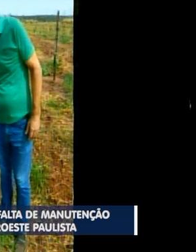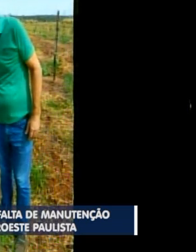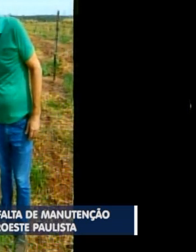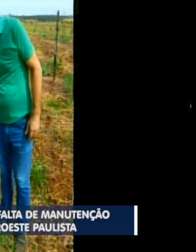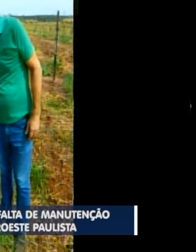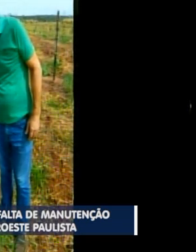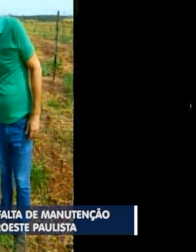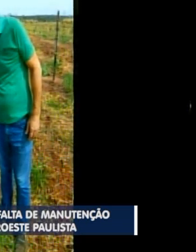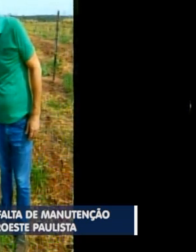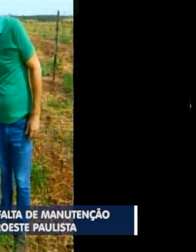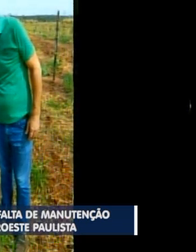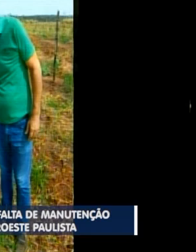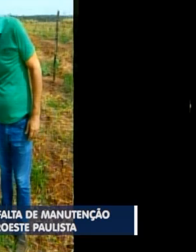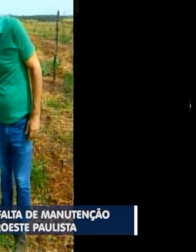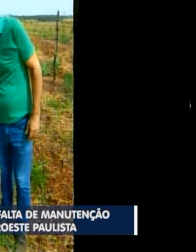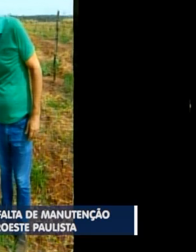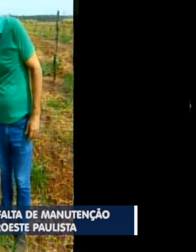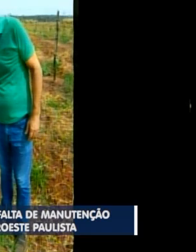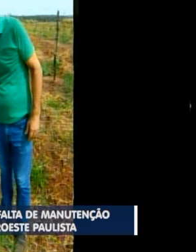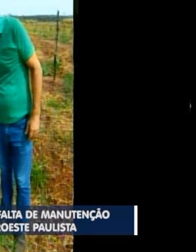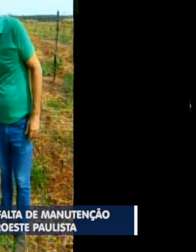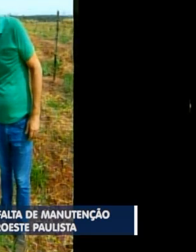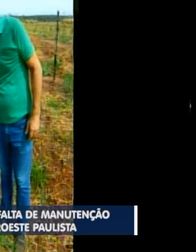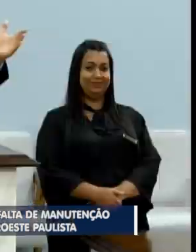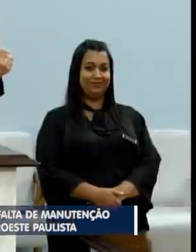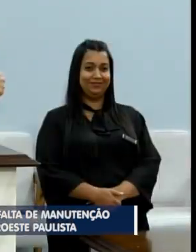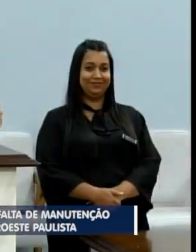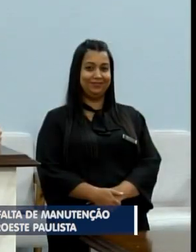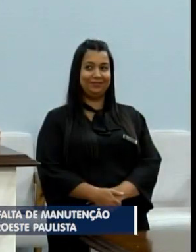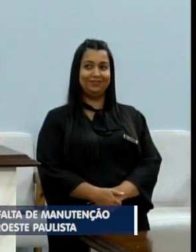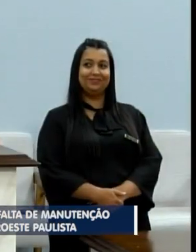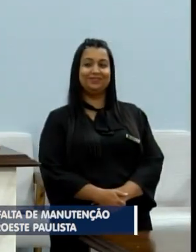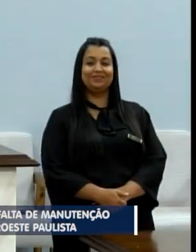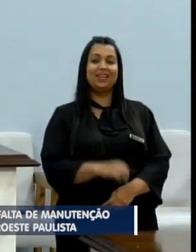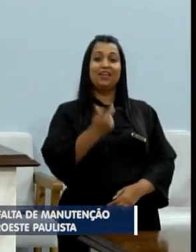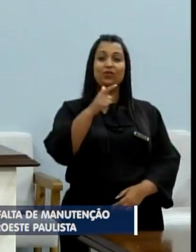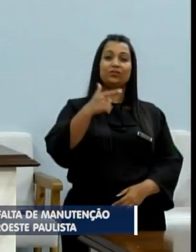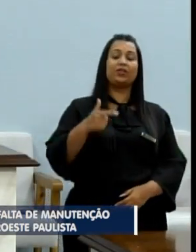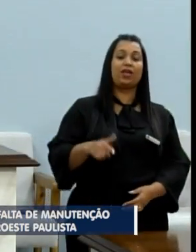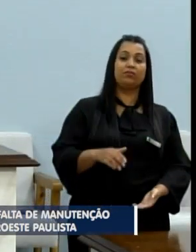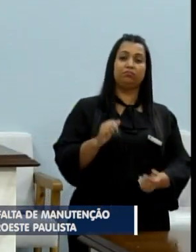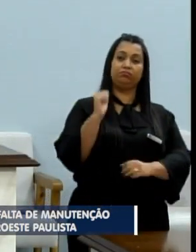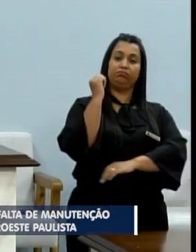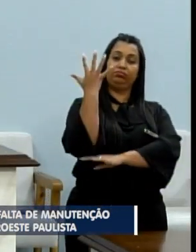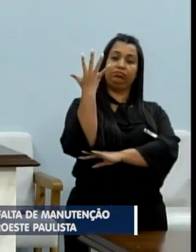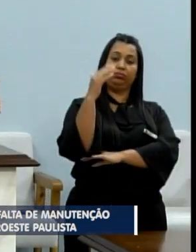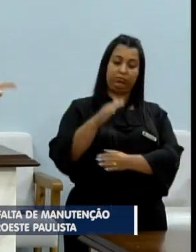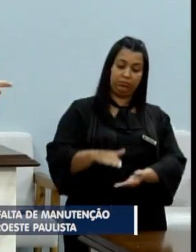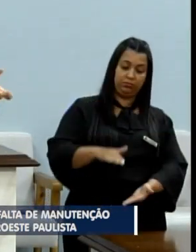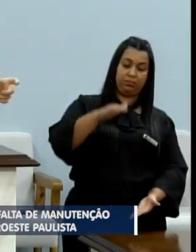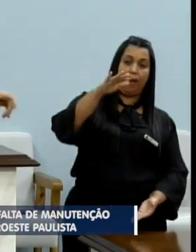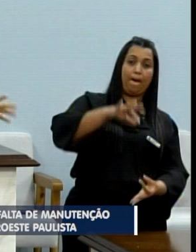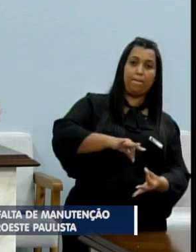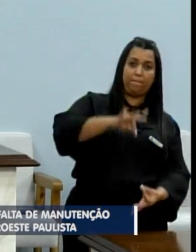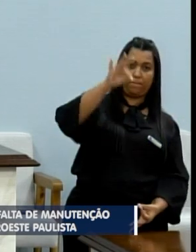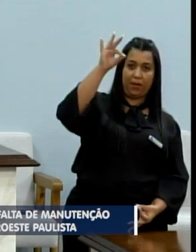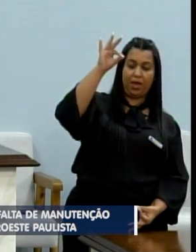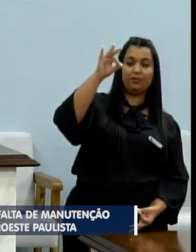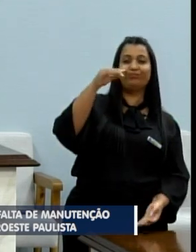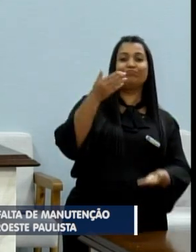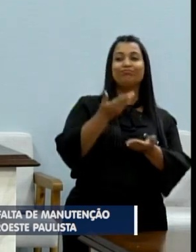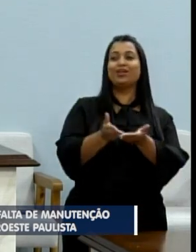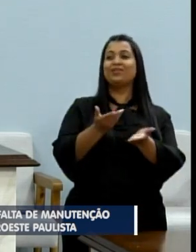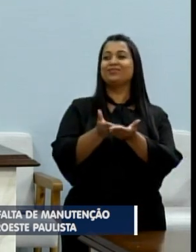toda a área não tem, vereadora, plantas acima de 1 metro. Ou seja, uma parte